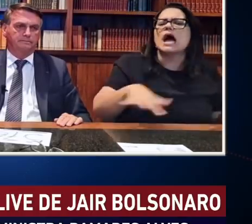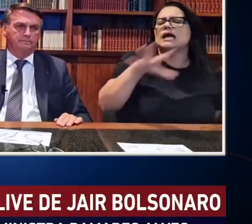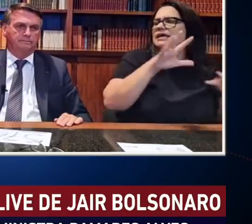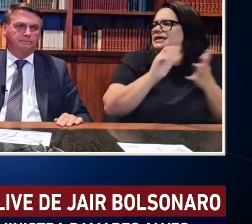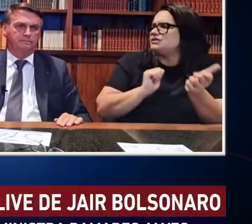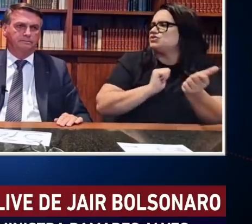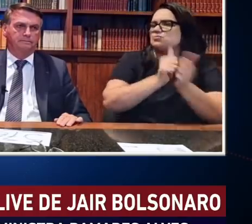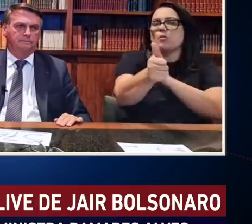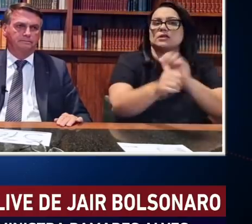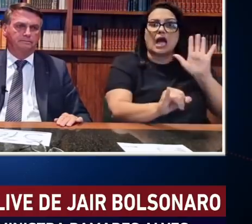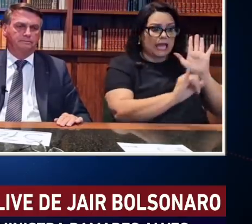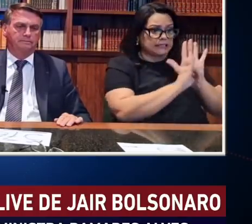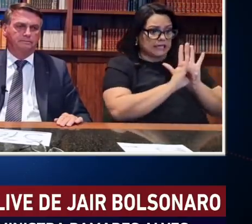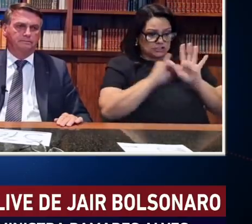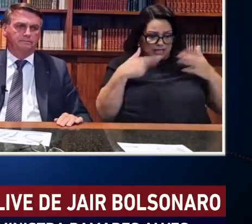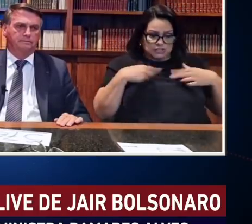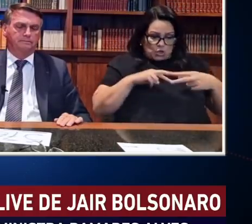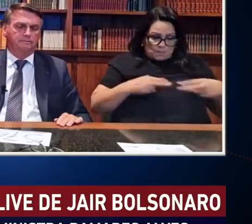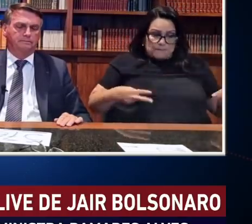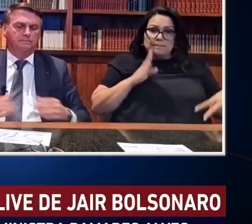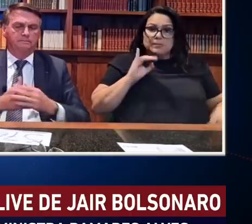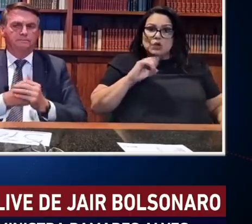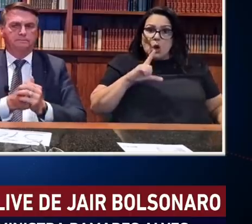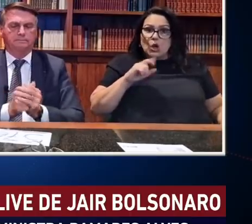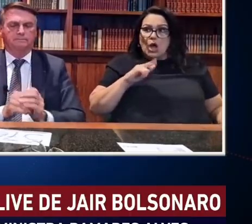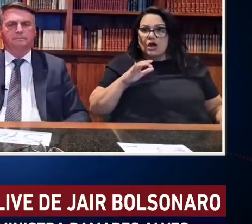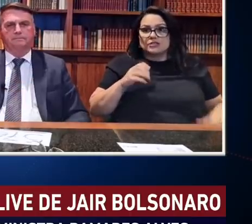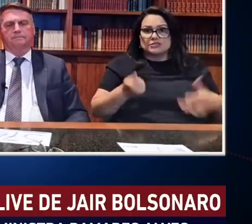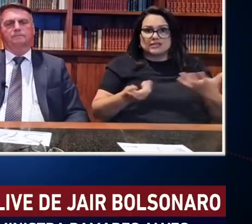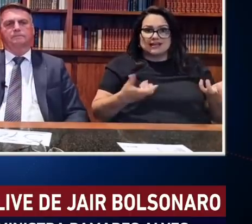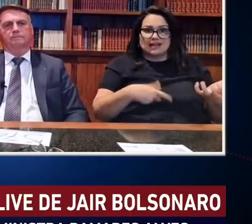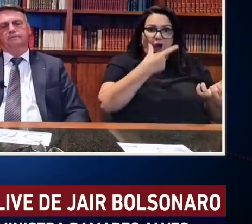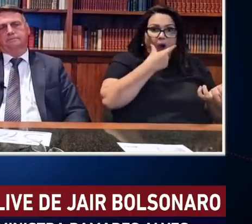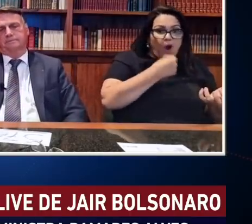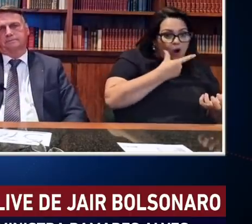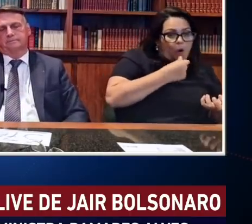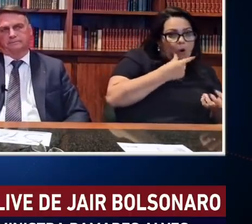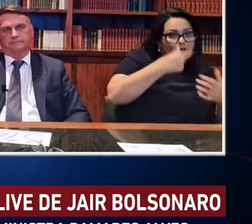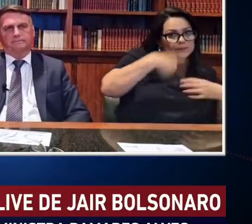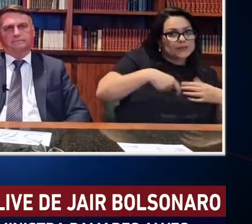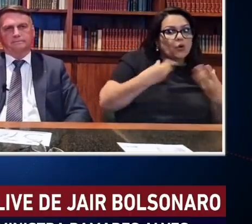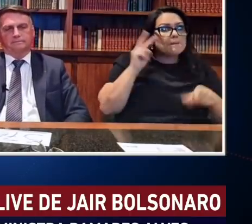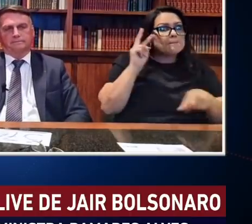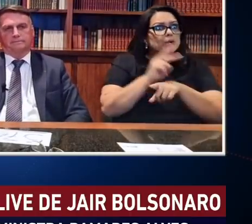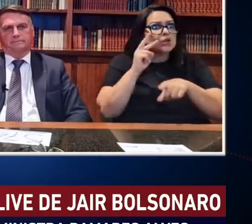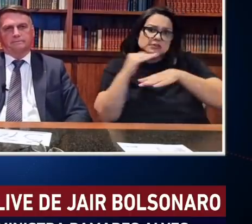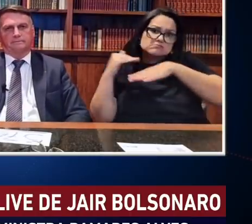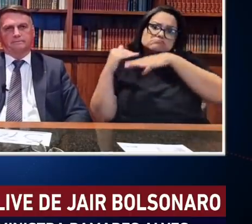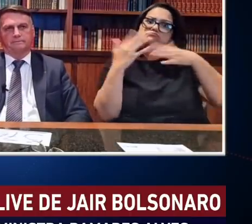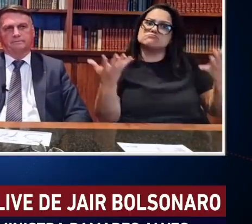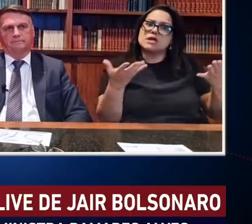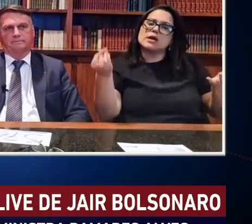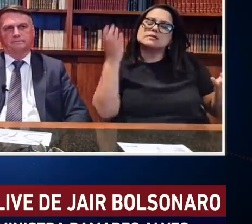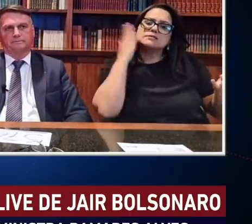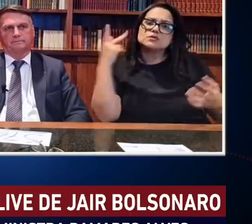identidade biológica é o único pilar possível para protegermos a isonomia no esporte feminino. Gostaria